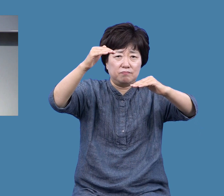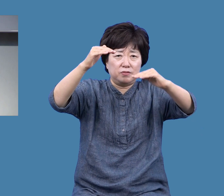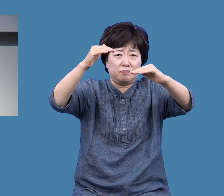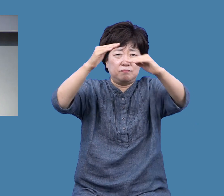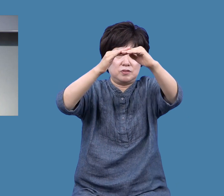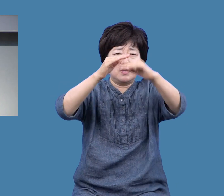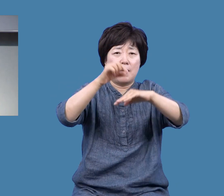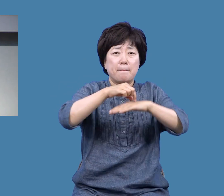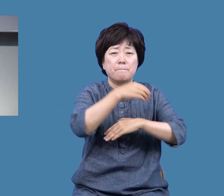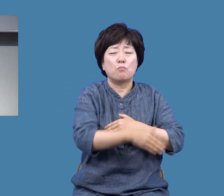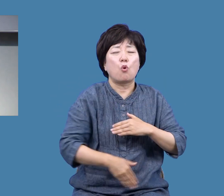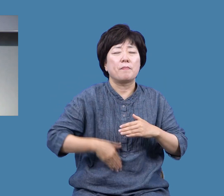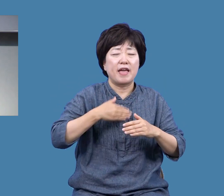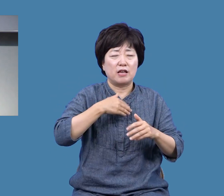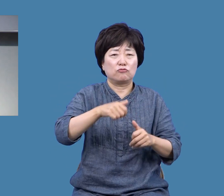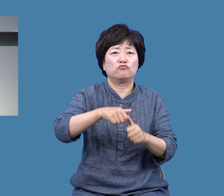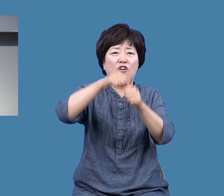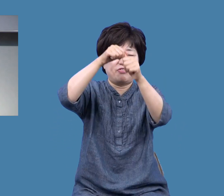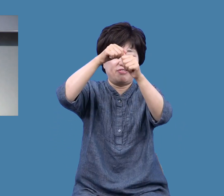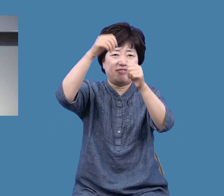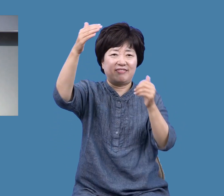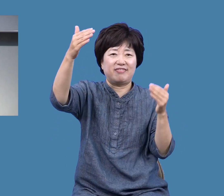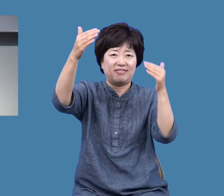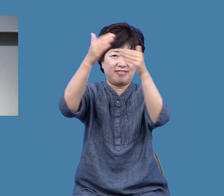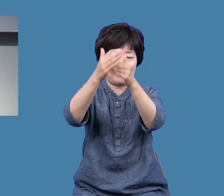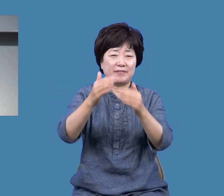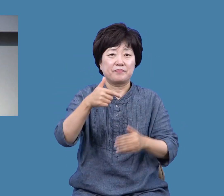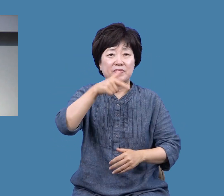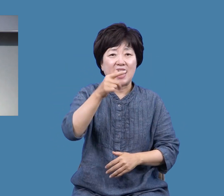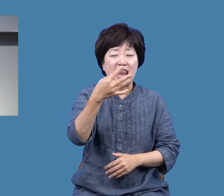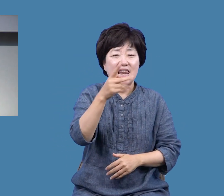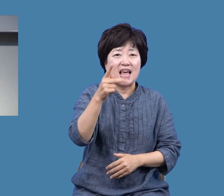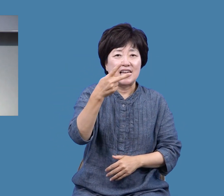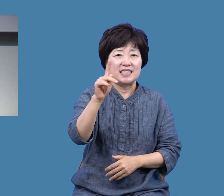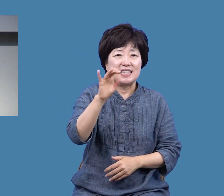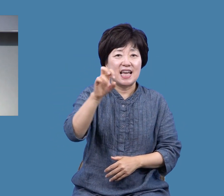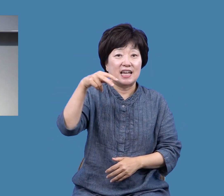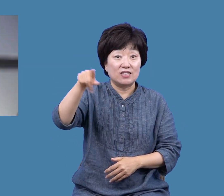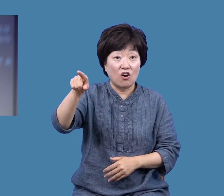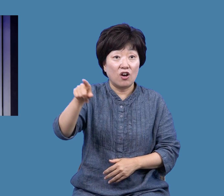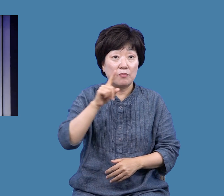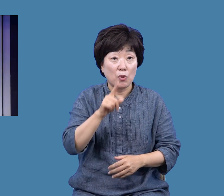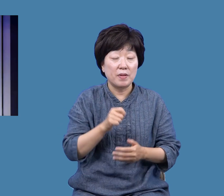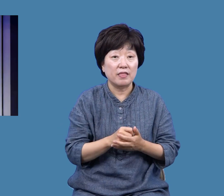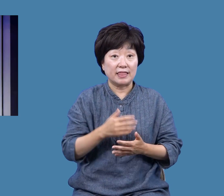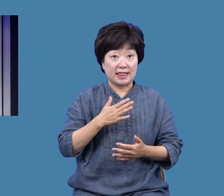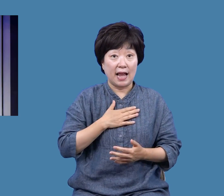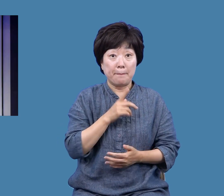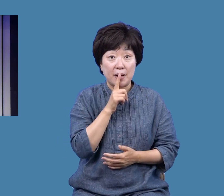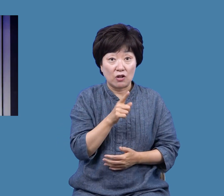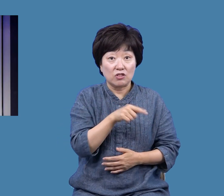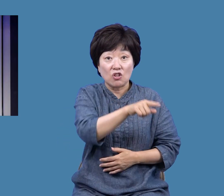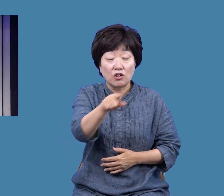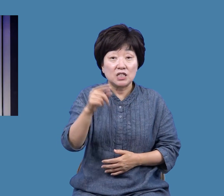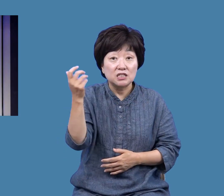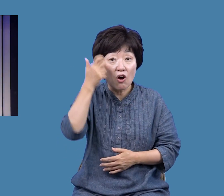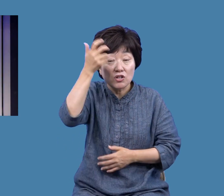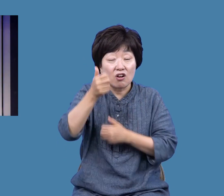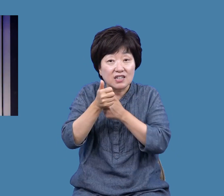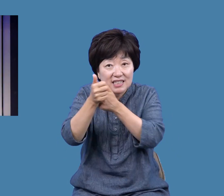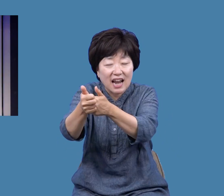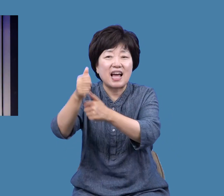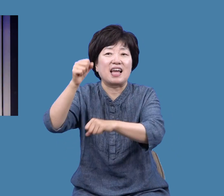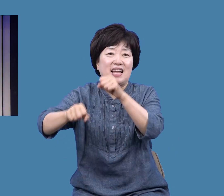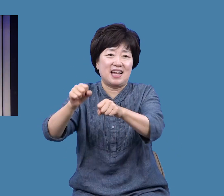거예요. 몸의 구원. 자, 그래서 갈라디아서에 보면 이렇게 얘기합니다. 시작. 내가 이르노니 너희는 성령을 따라